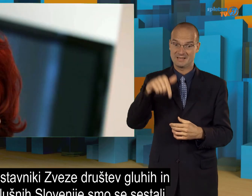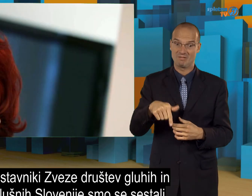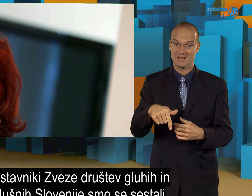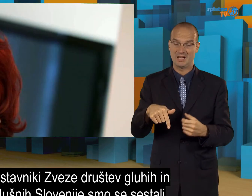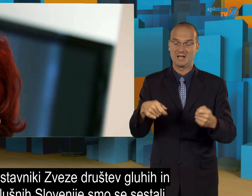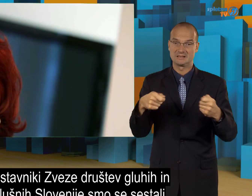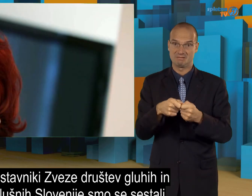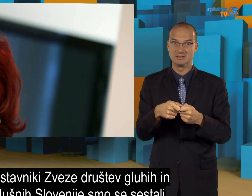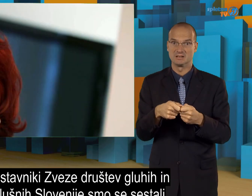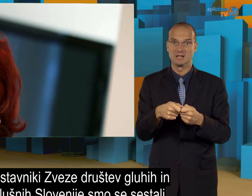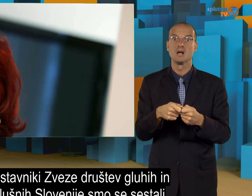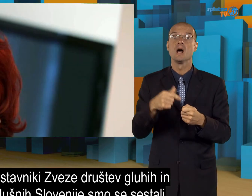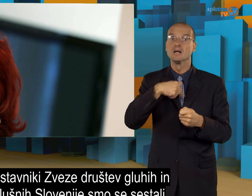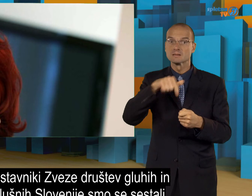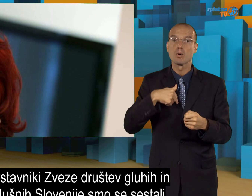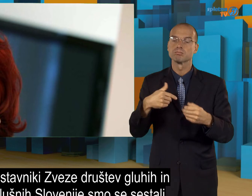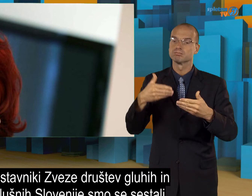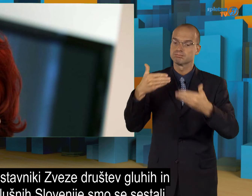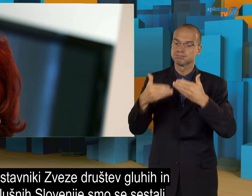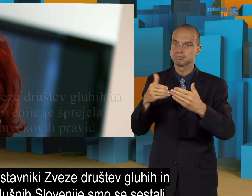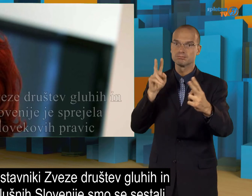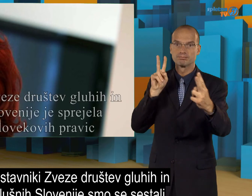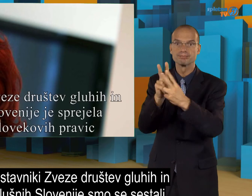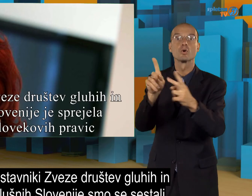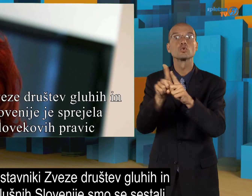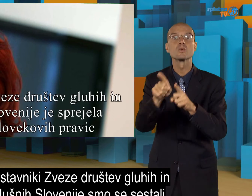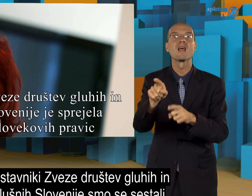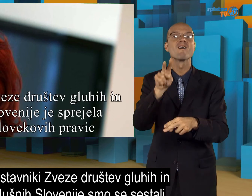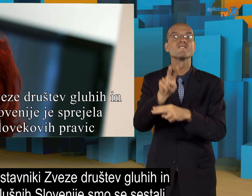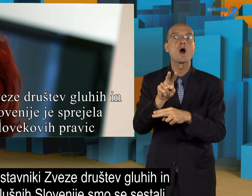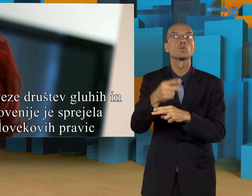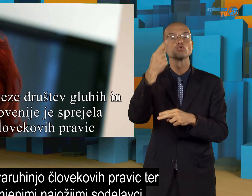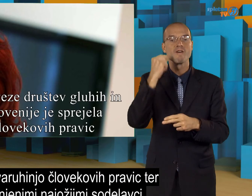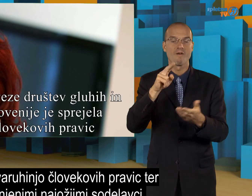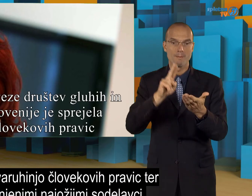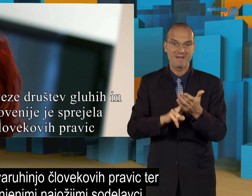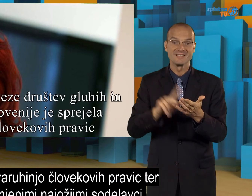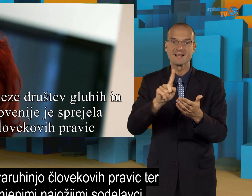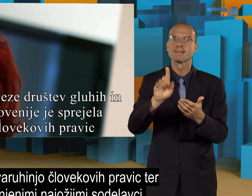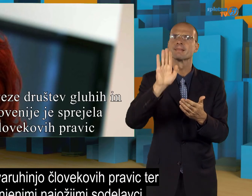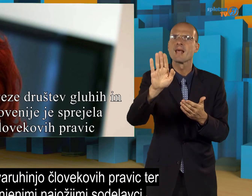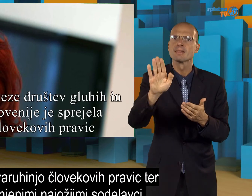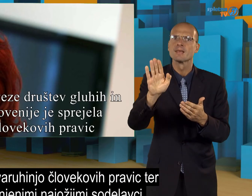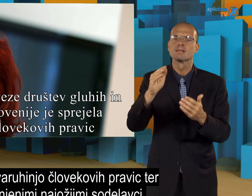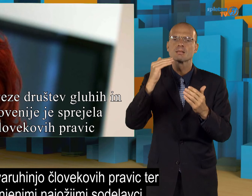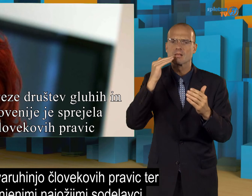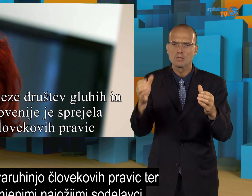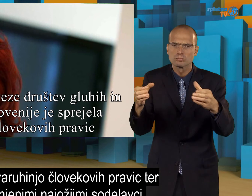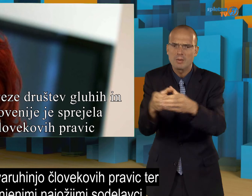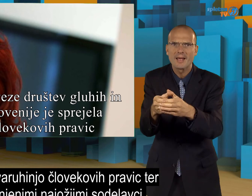Predstavniki Zveze društev gluhih in naglušnih Slovenije smo se sestali z varuhinjo človekovih pravic ter njenimi najožjimi